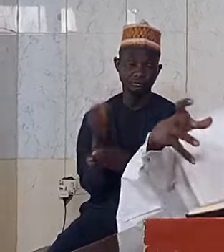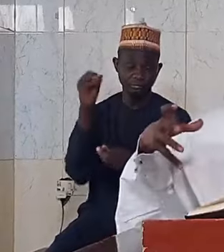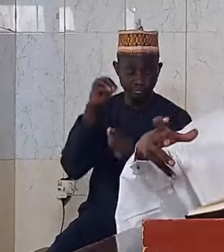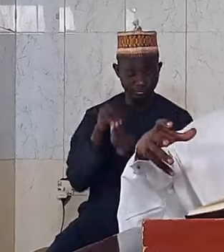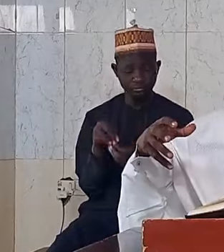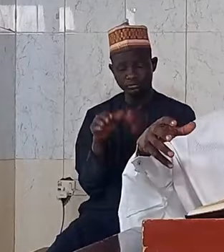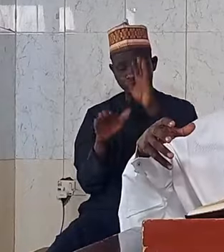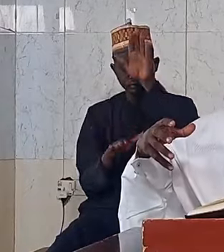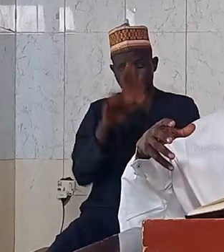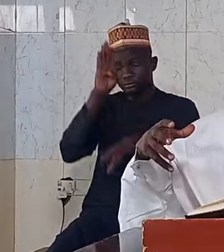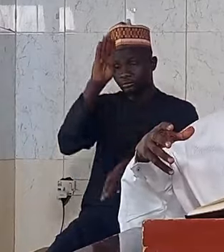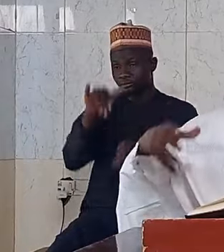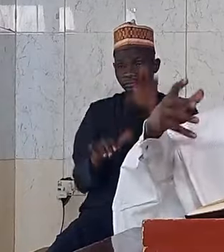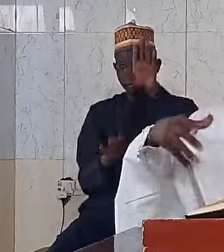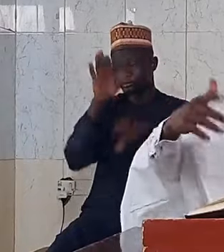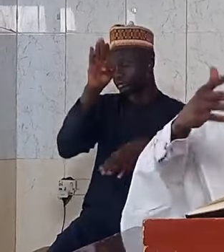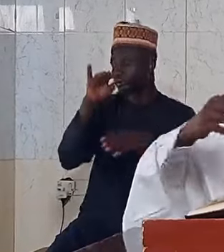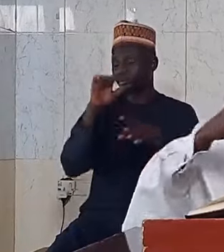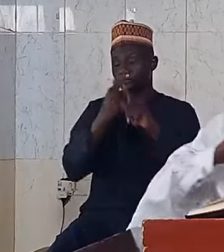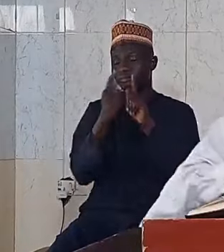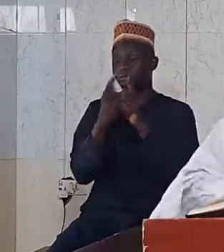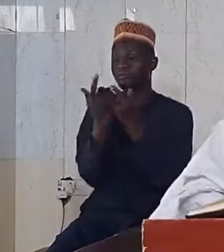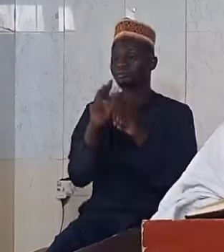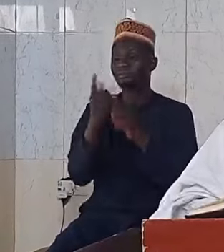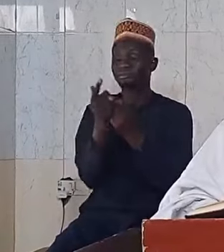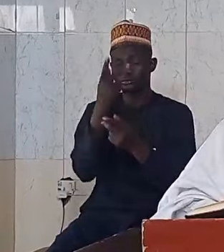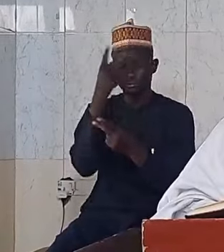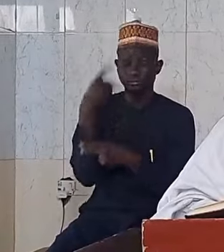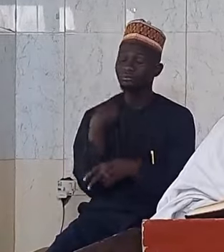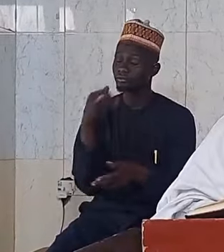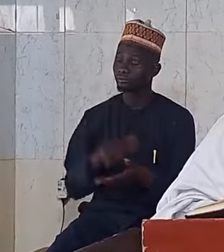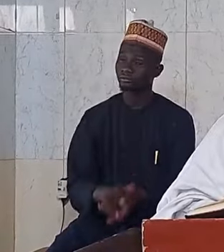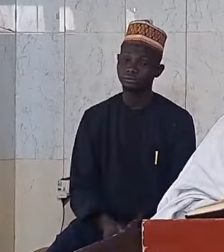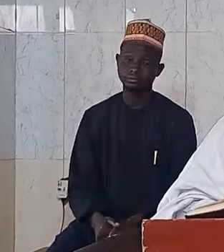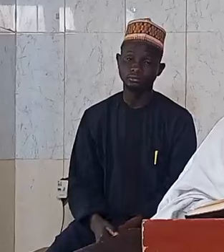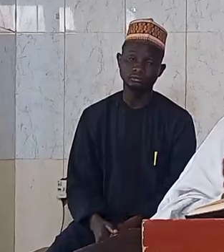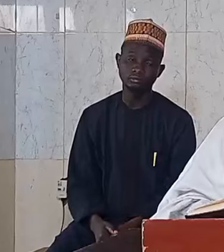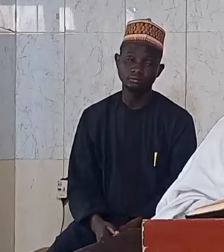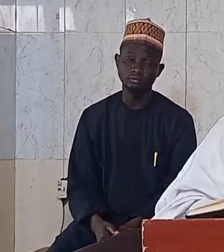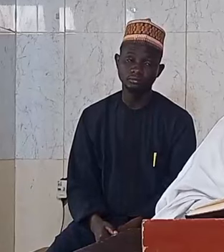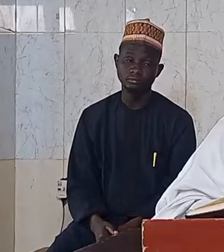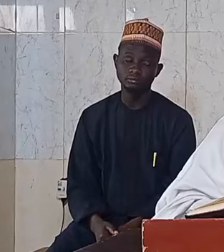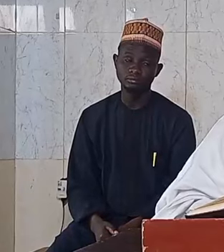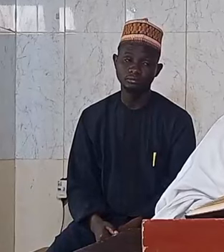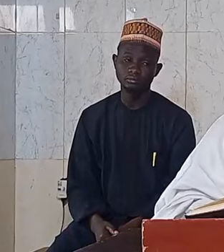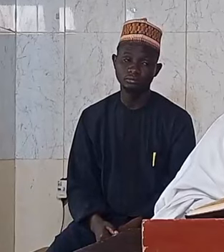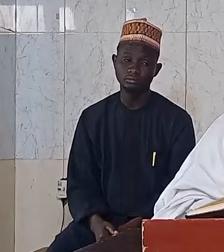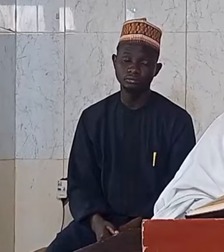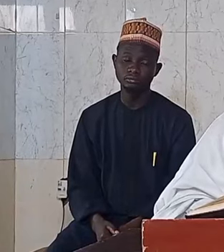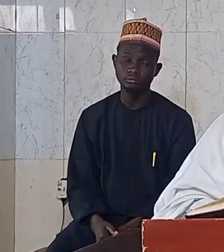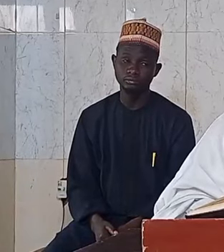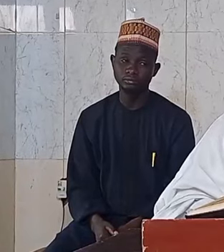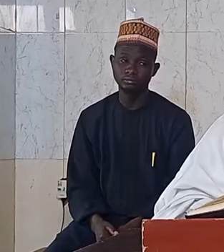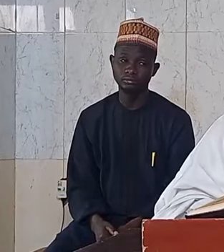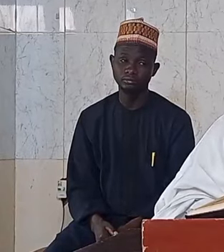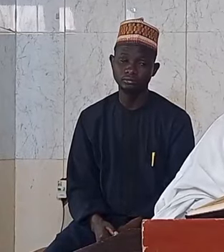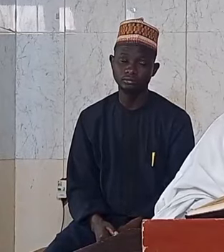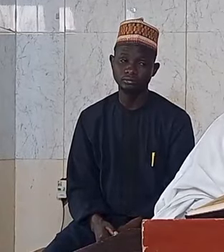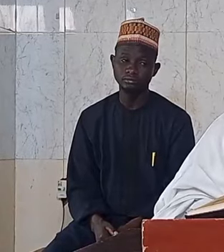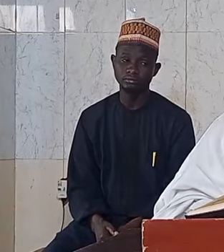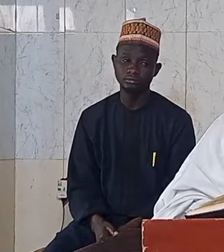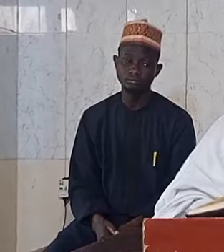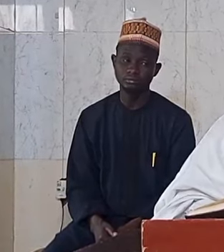shu'ab yanki yanki ba annabi sallallahu alaihi wasallam ya gaya mana al imanu ko bid'un